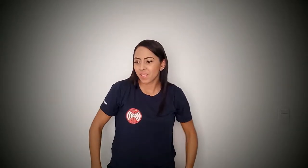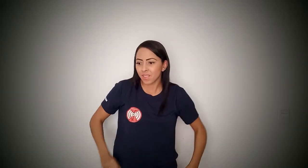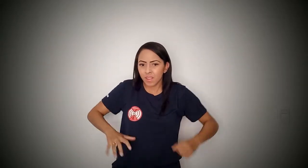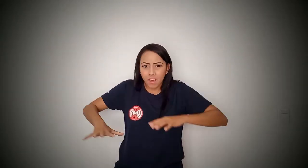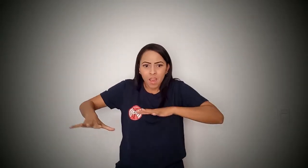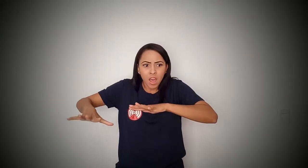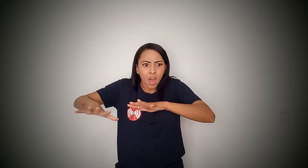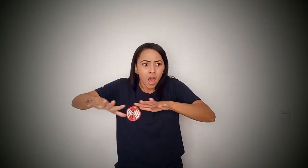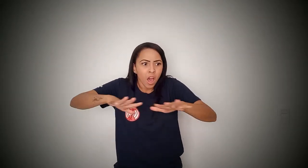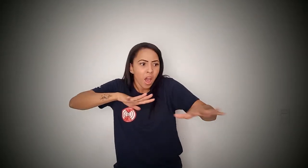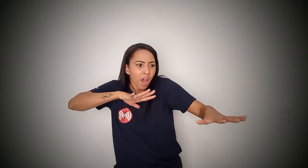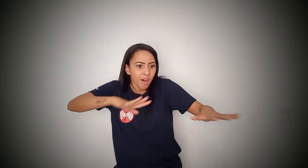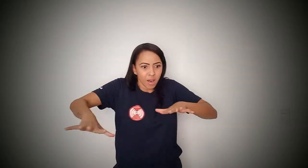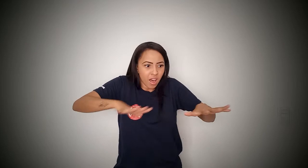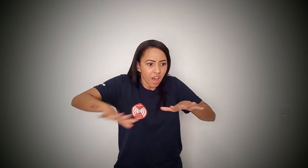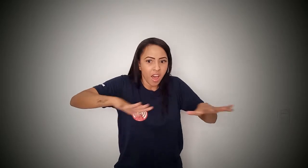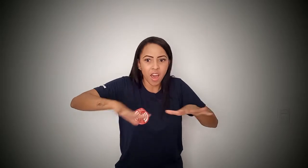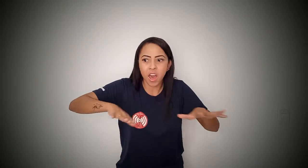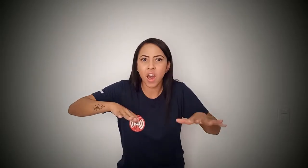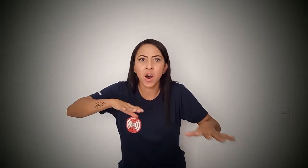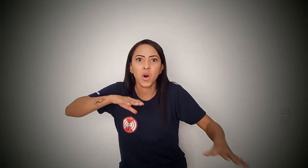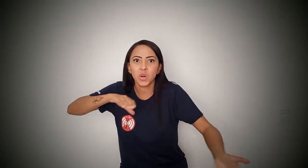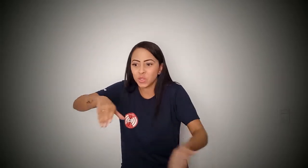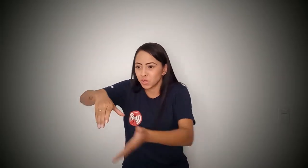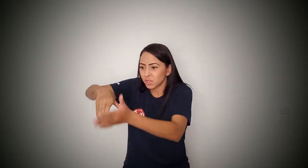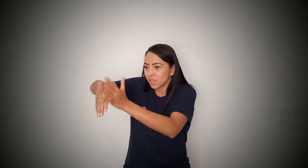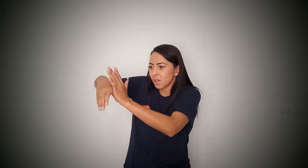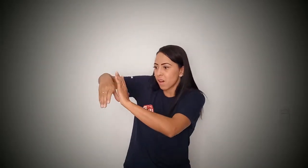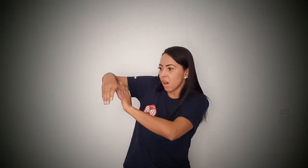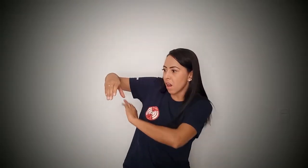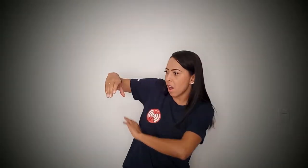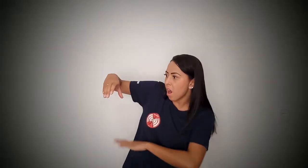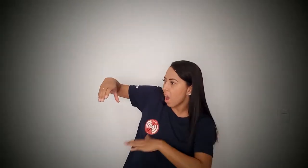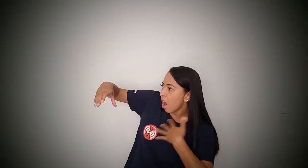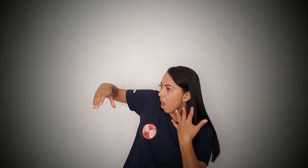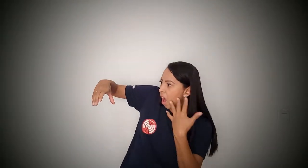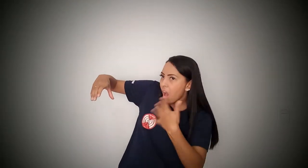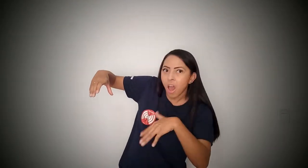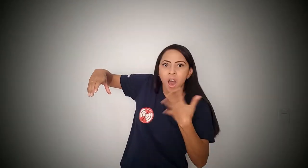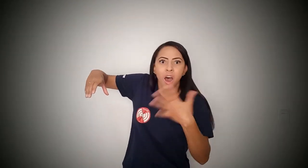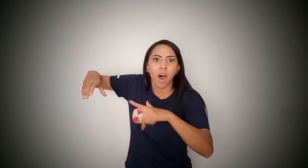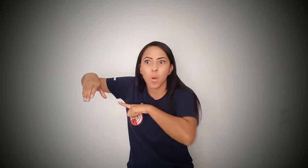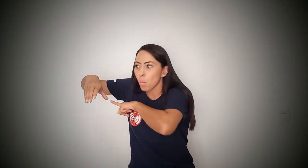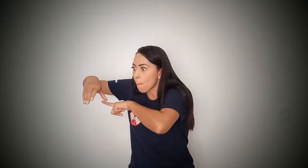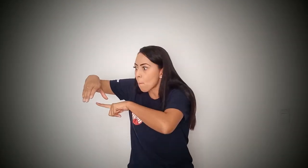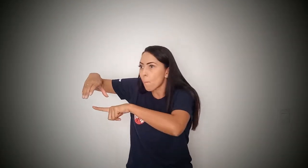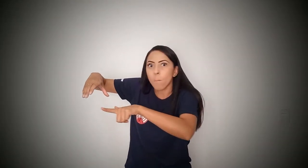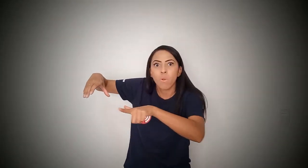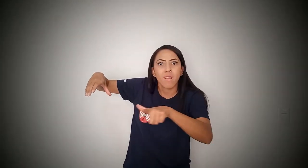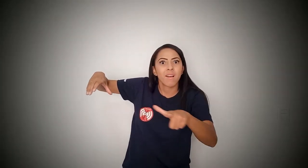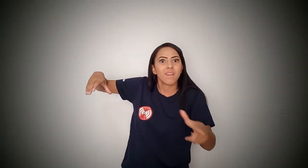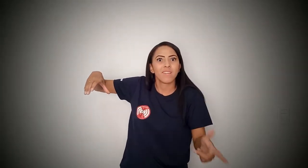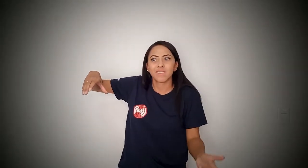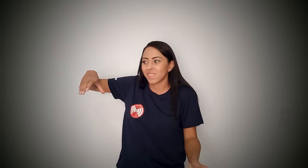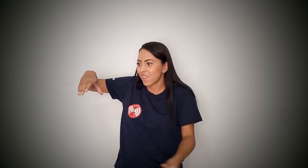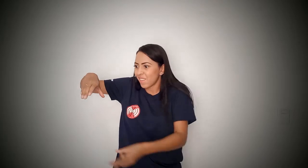A terra estremeceu, o sepulcro se abriu e